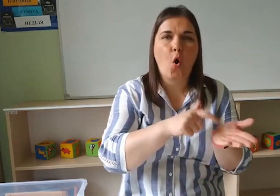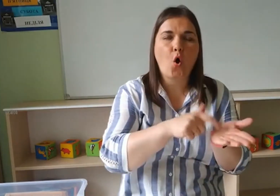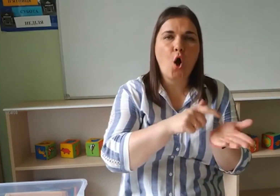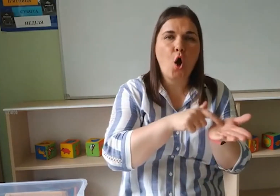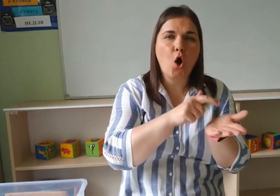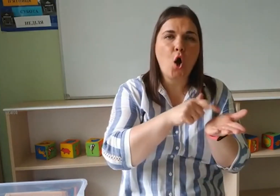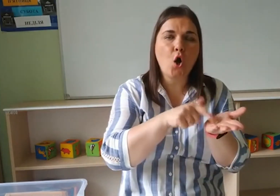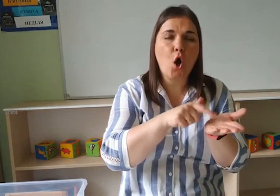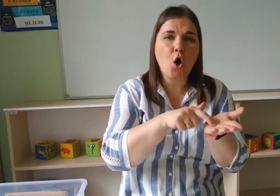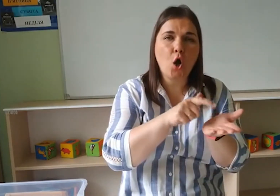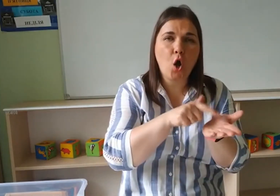Ко-ко.